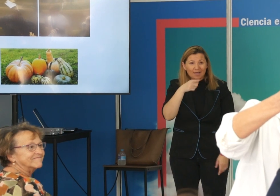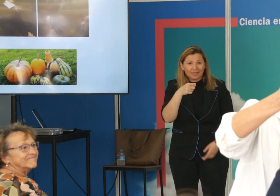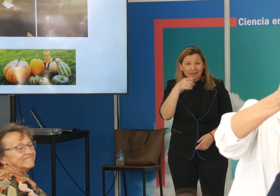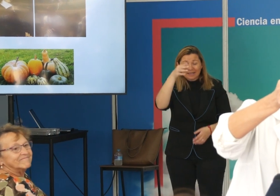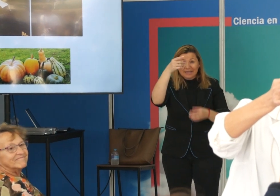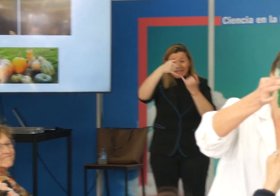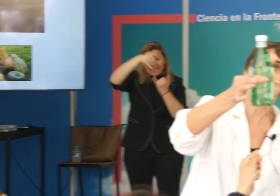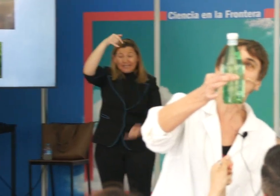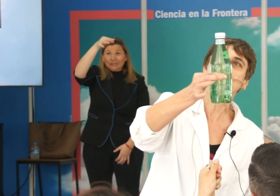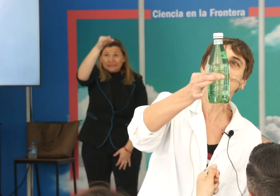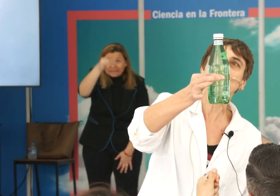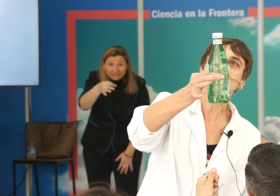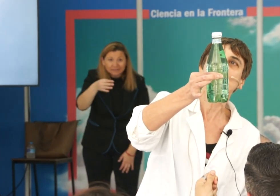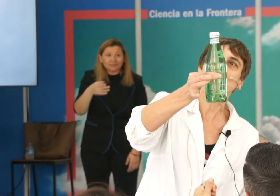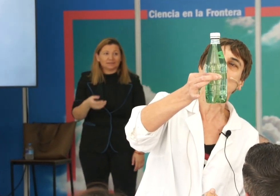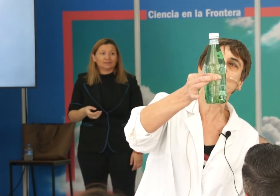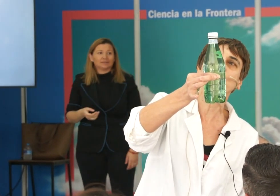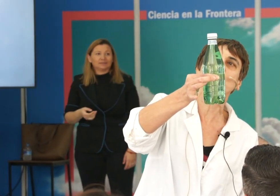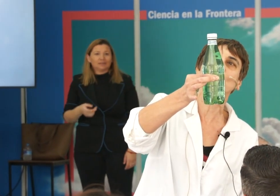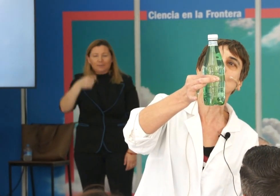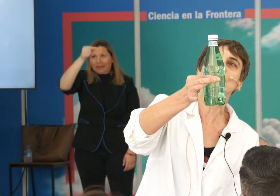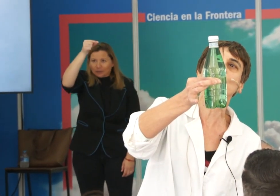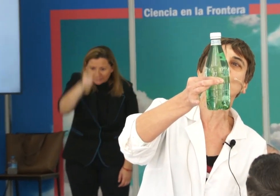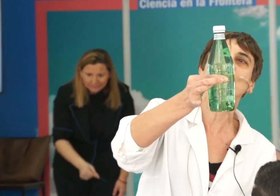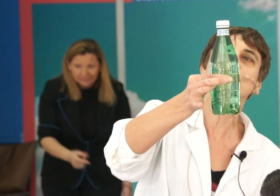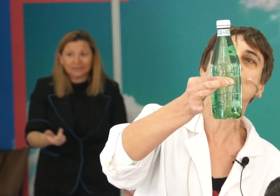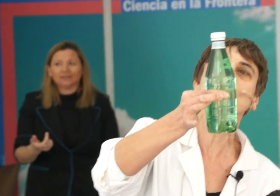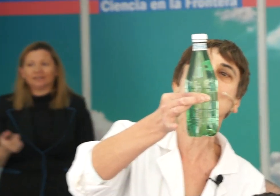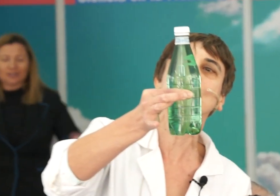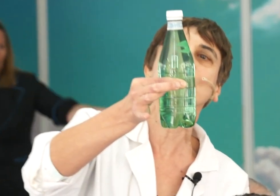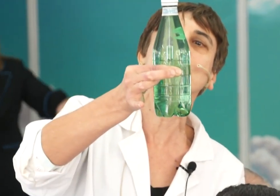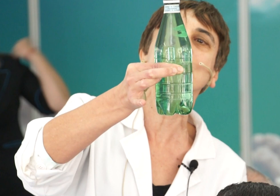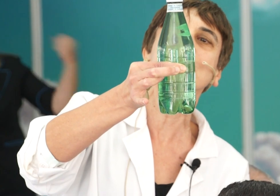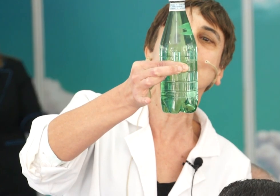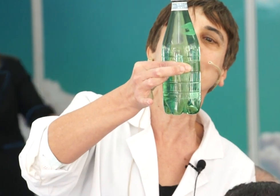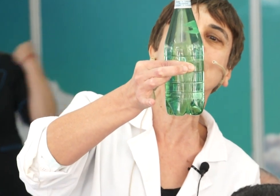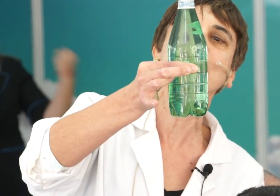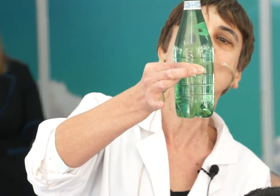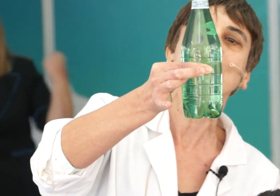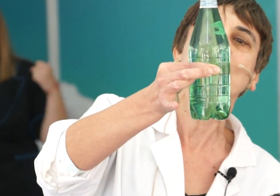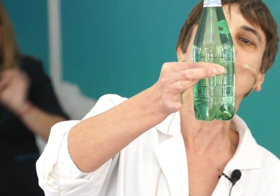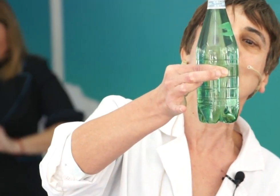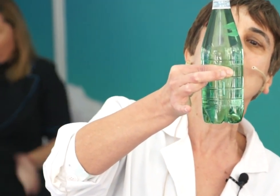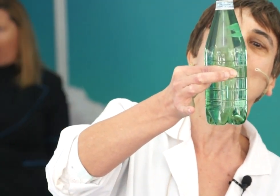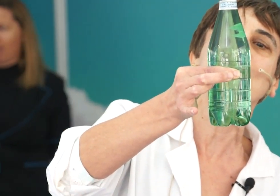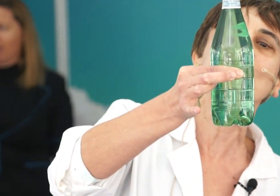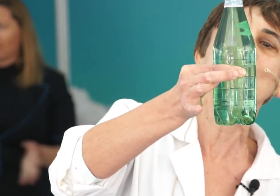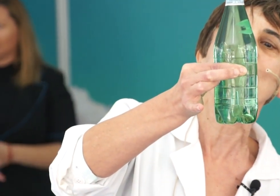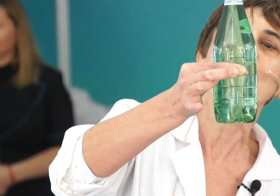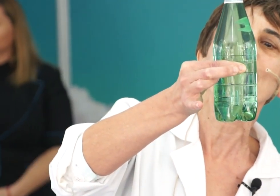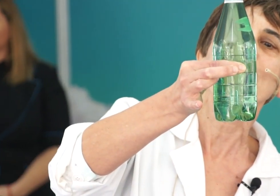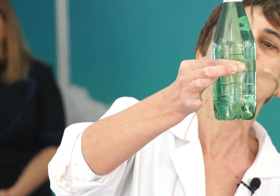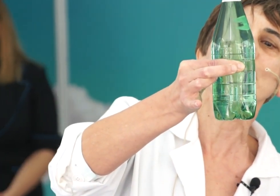Sí. ¿Sí? Yo creo que es que este hilo solo lo ven los mayores. Pero tira más fuerte, por Dios. Tanto gimnasio y luego... Y... Venga.